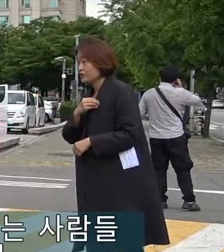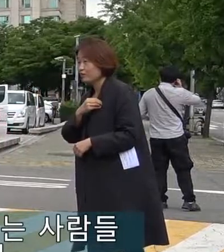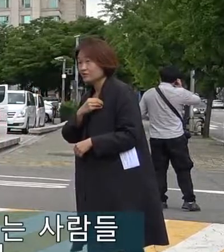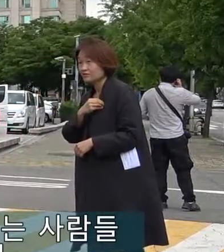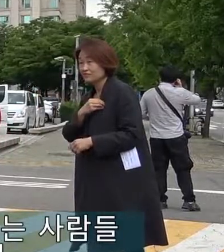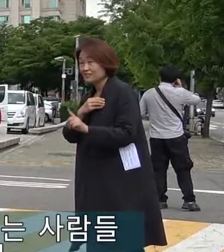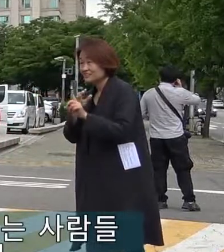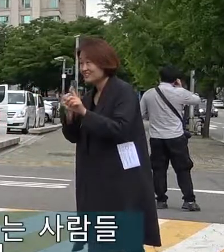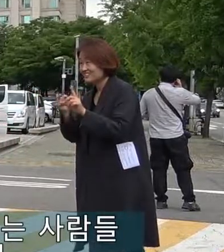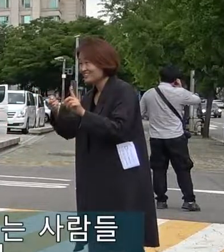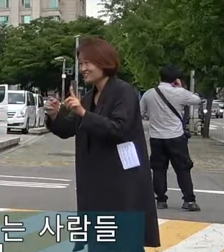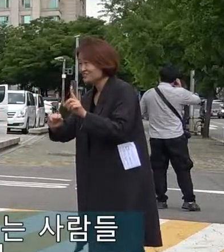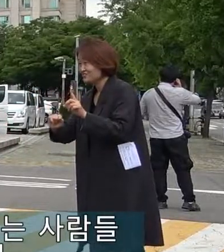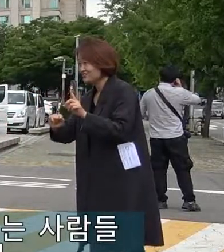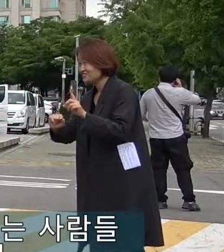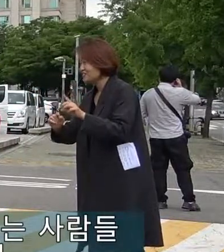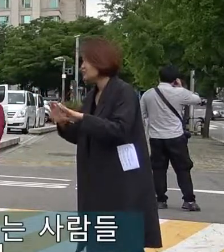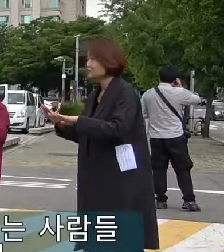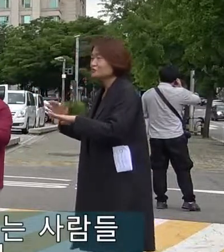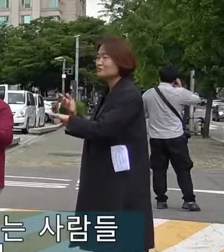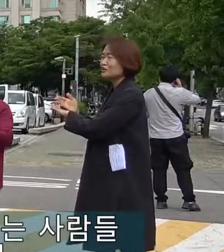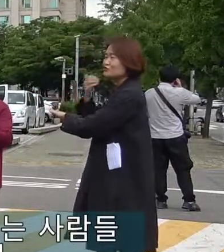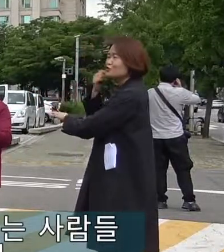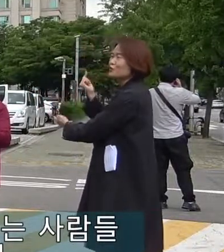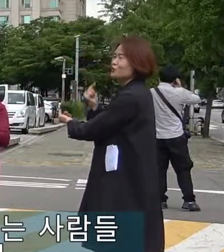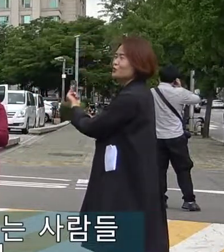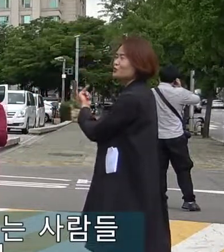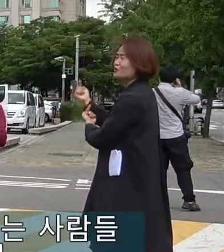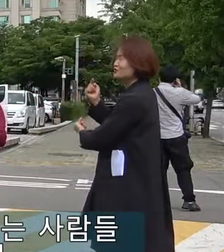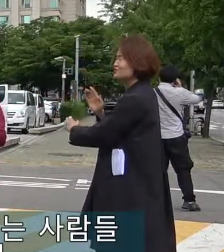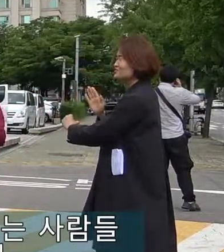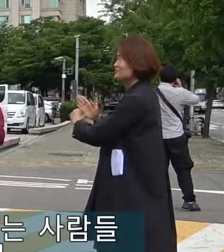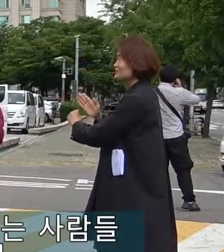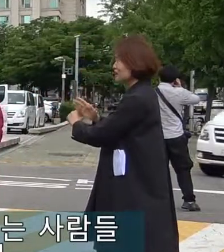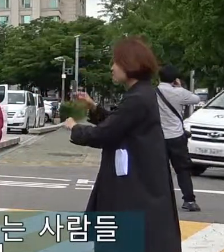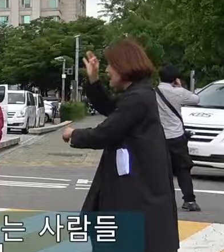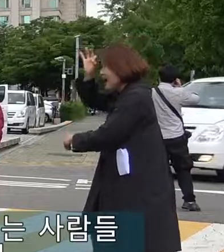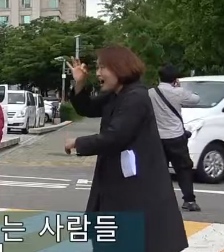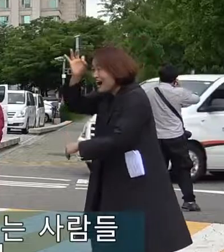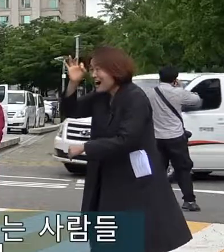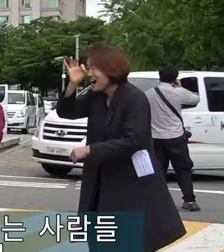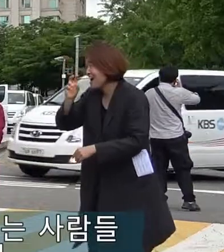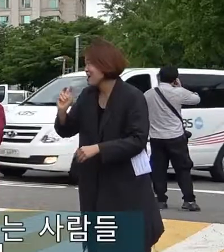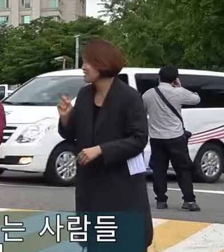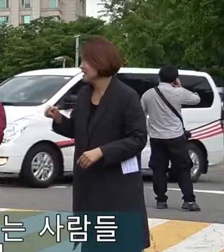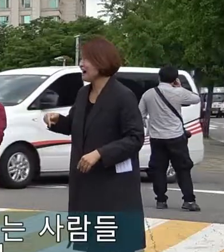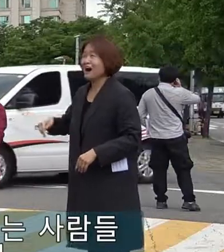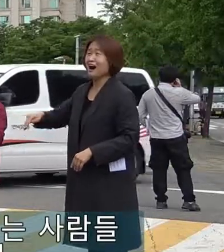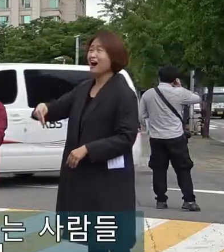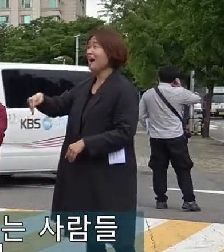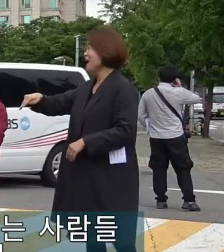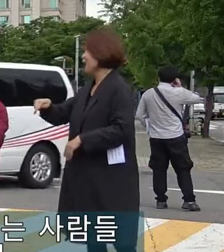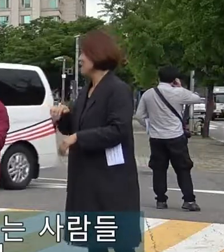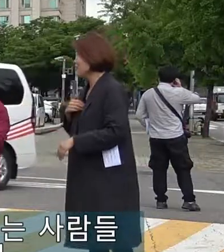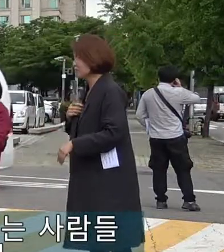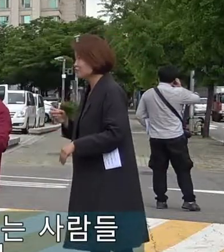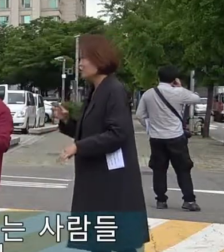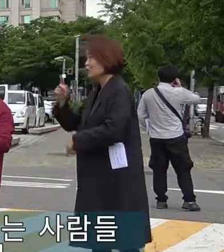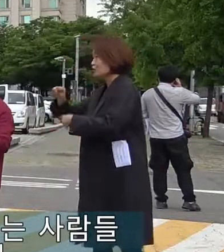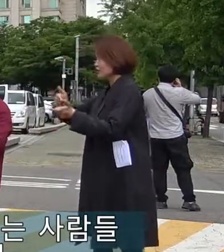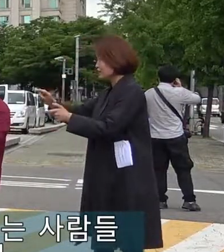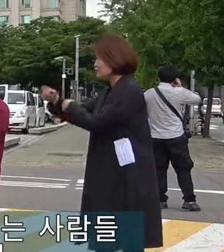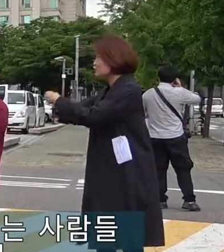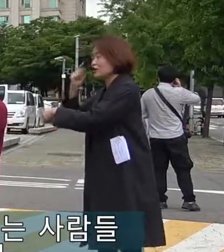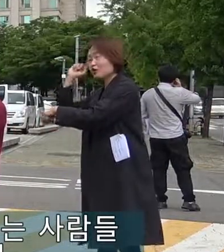오시는데, 한 분만 오셨네. 지금 다른 분들은 지금 오시는 중인데 헤매는 것 같습니다, 지금. 그 다음에 여러 가지 수화연구소의